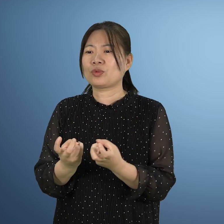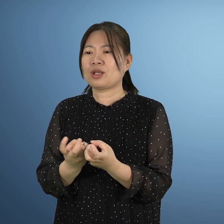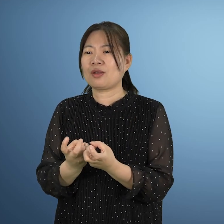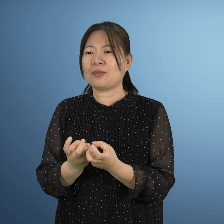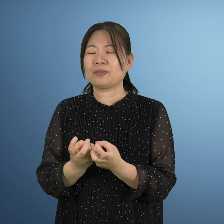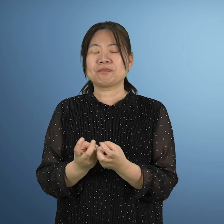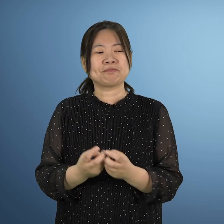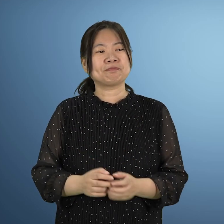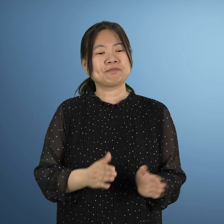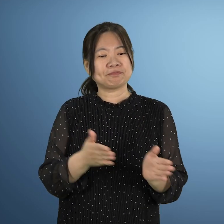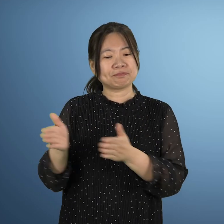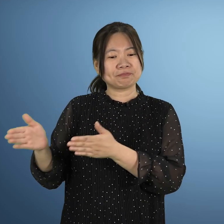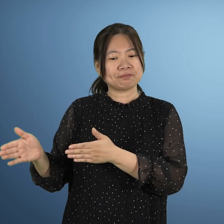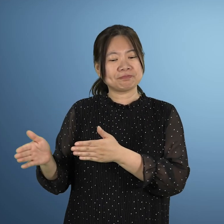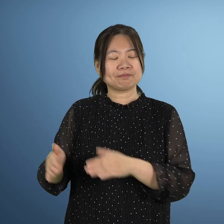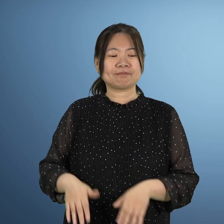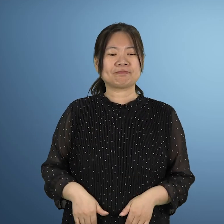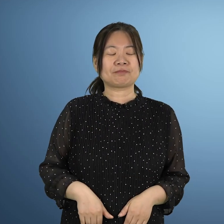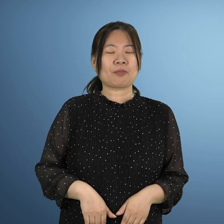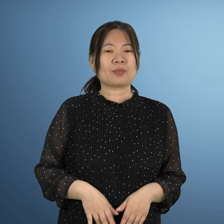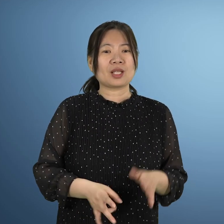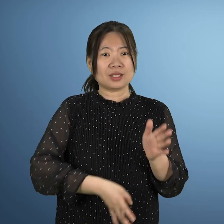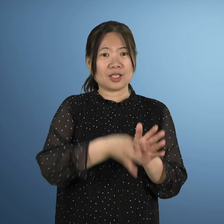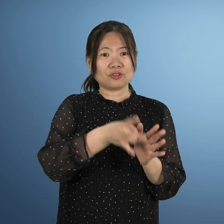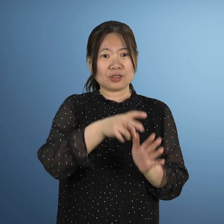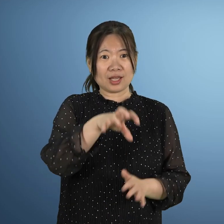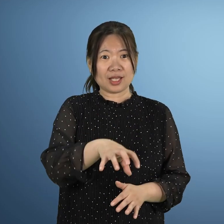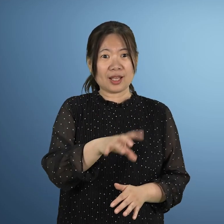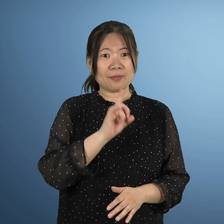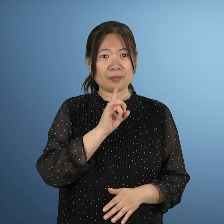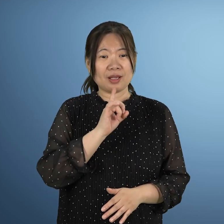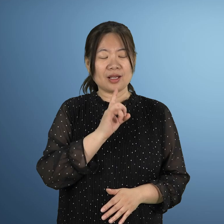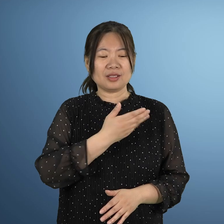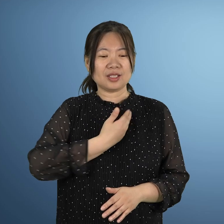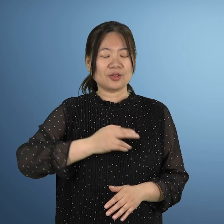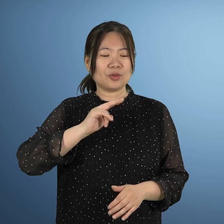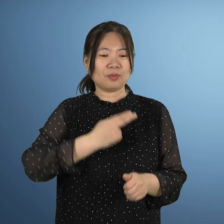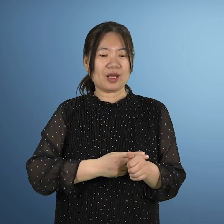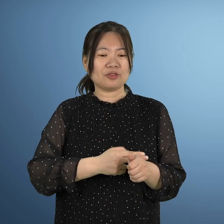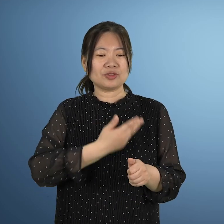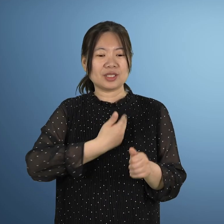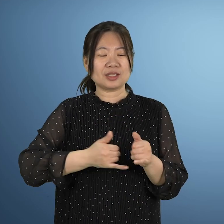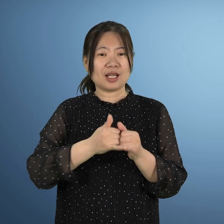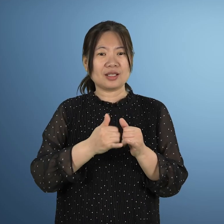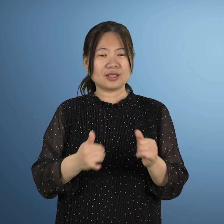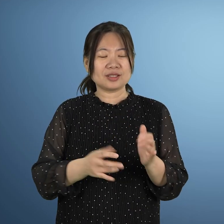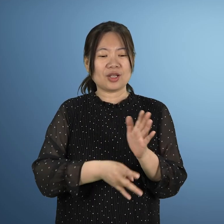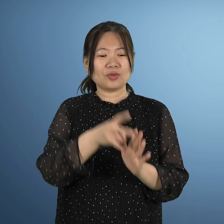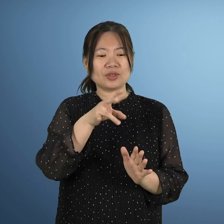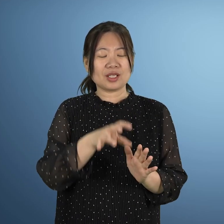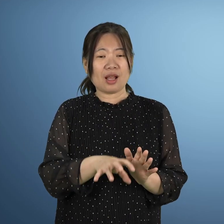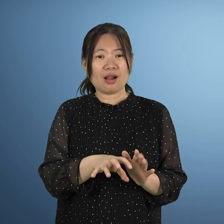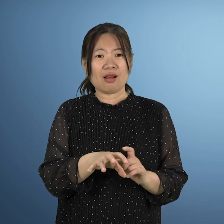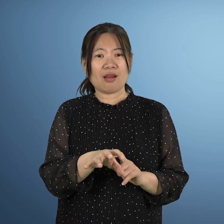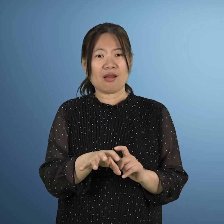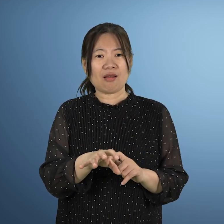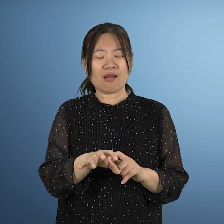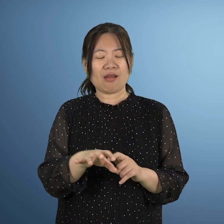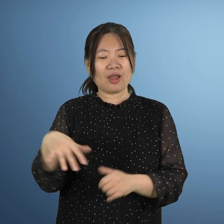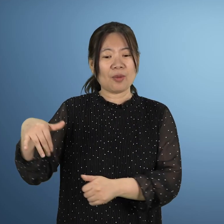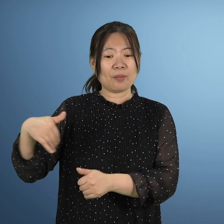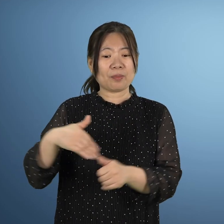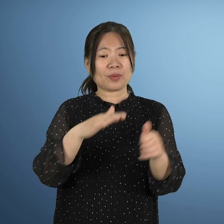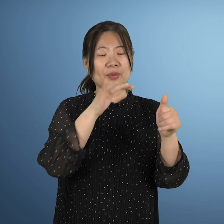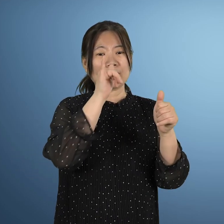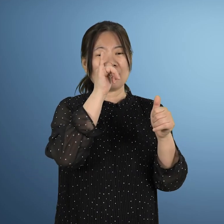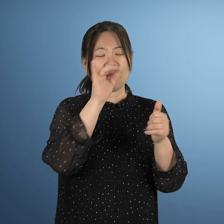그때 제일 심했던 데가 예루살렘입니다. 그래서 사도 바울과 제자들이 예루살렘으로 파송을